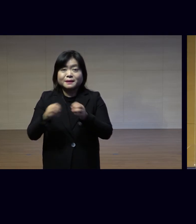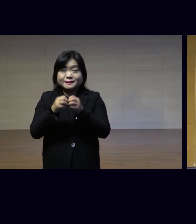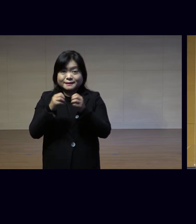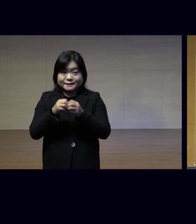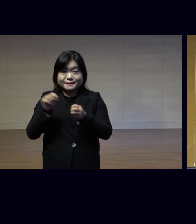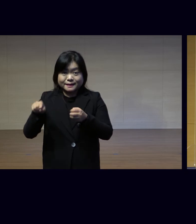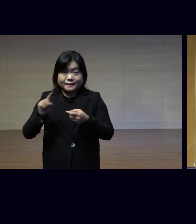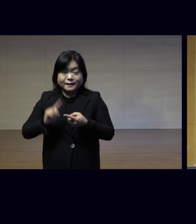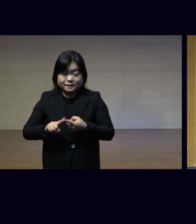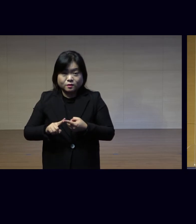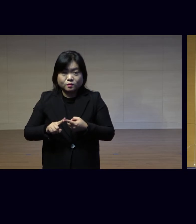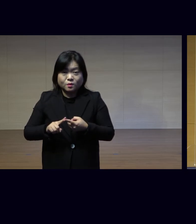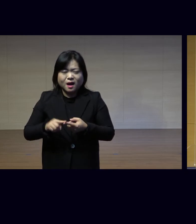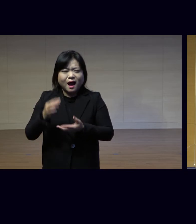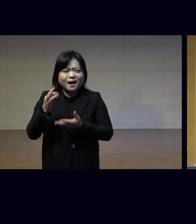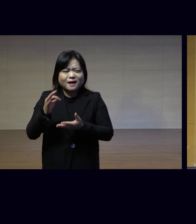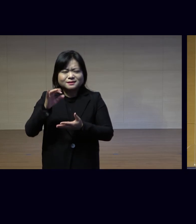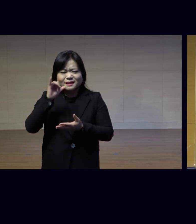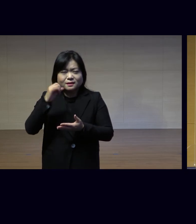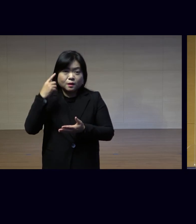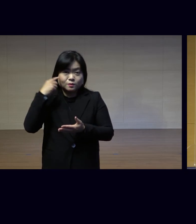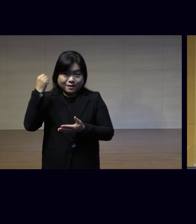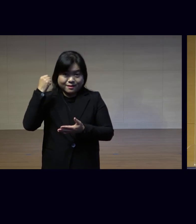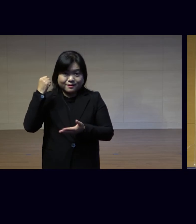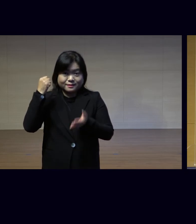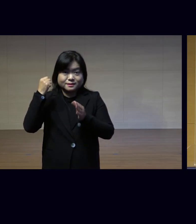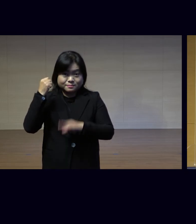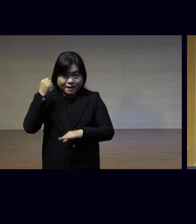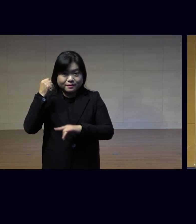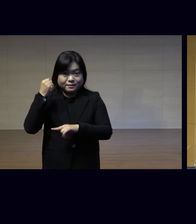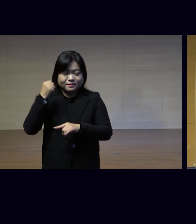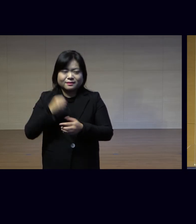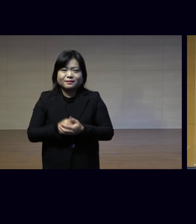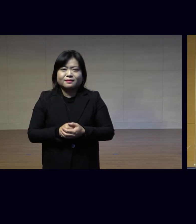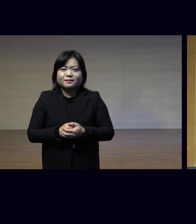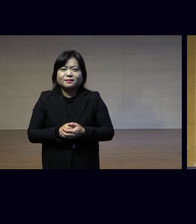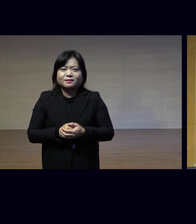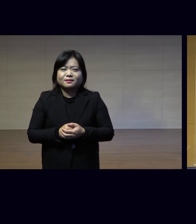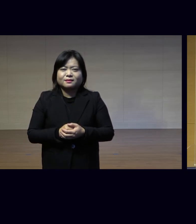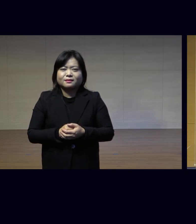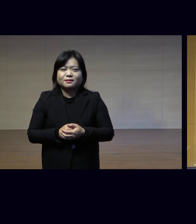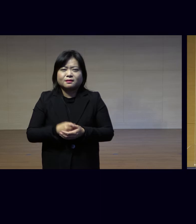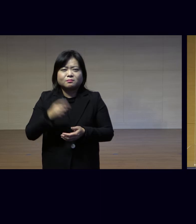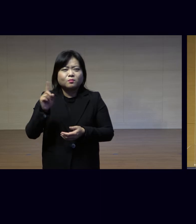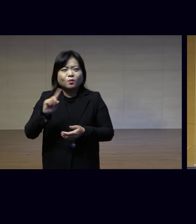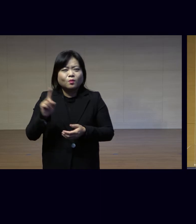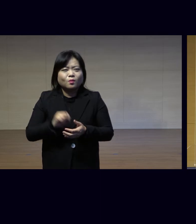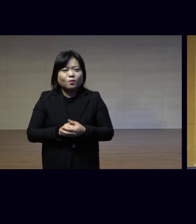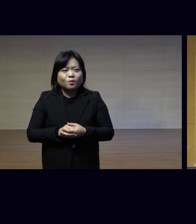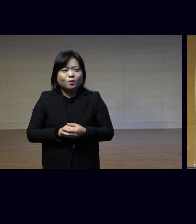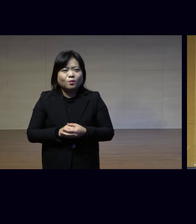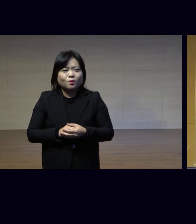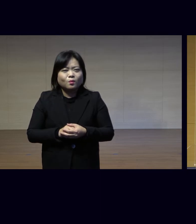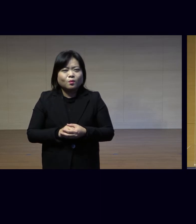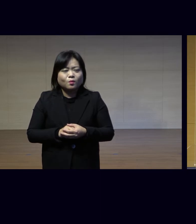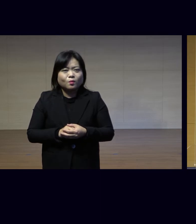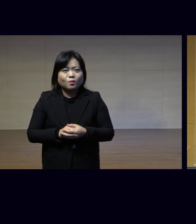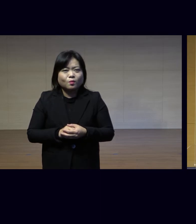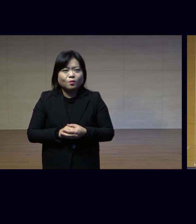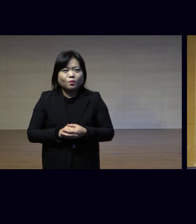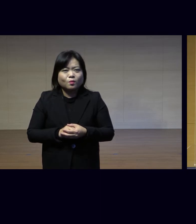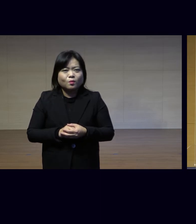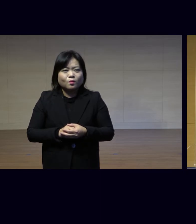참 가치가 있다고 생각을 했지만 이제 그런 생각이 들었습니다. 이제 그